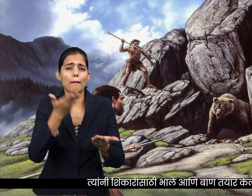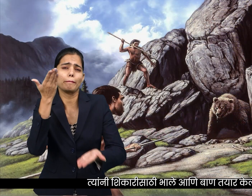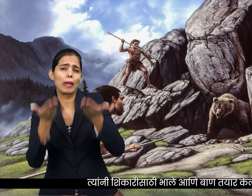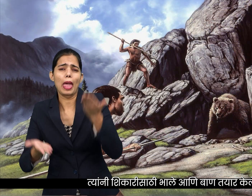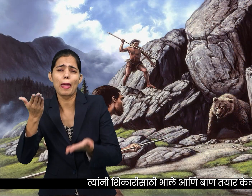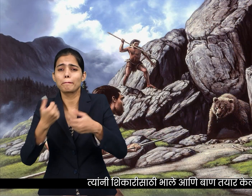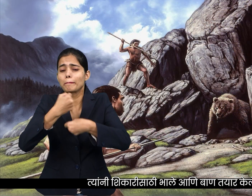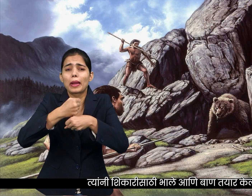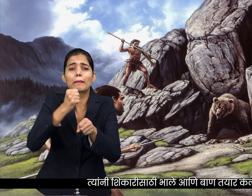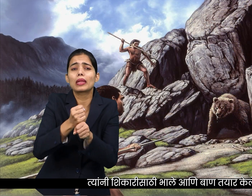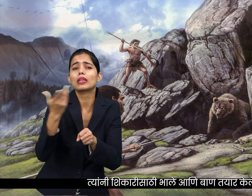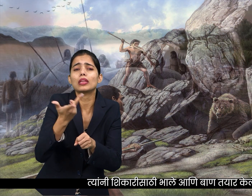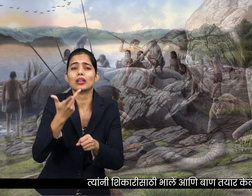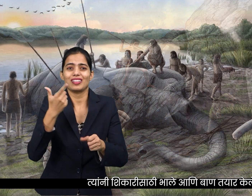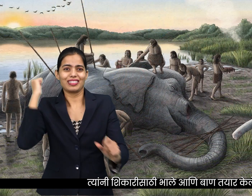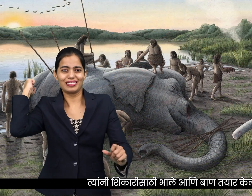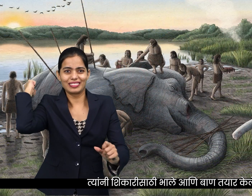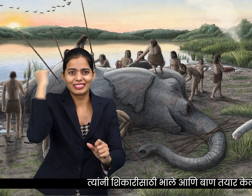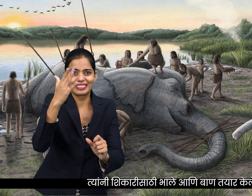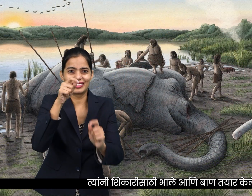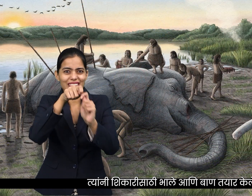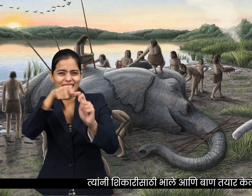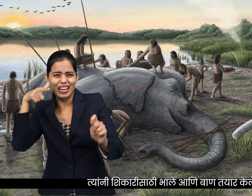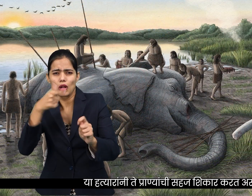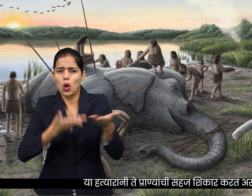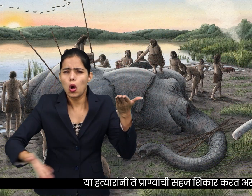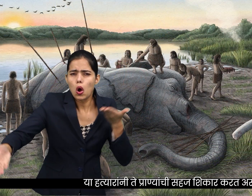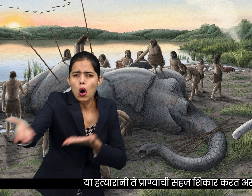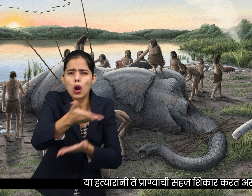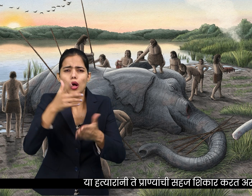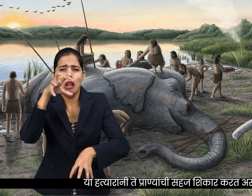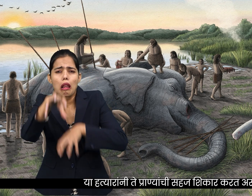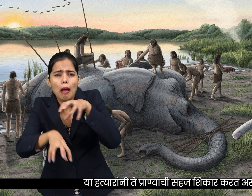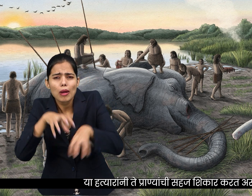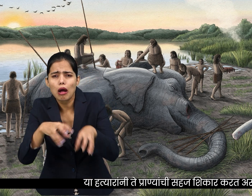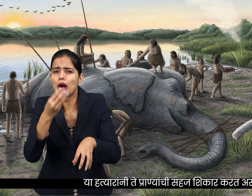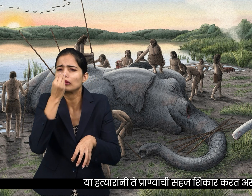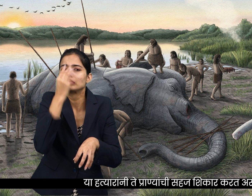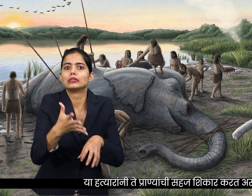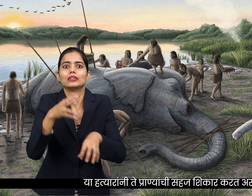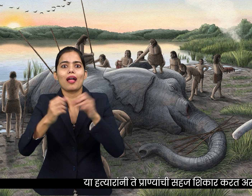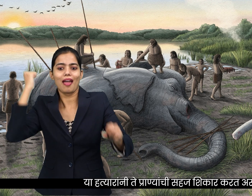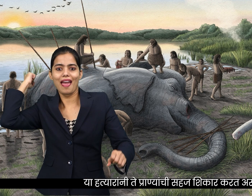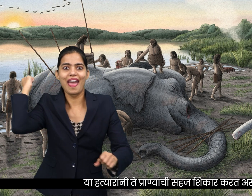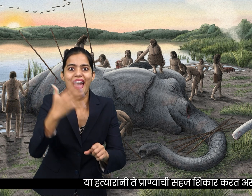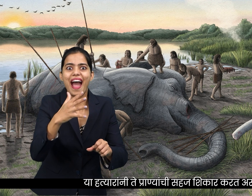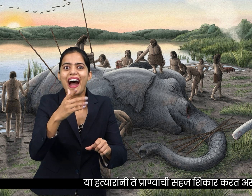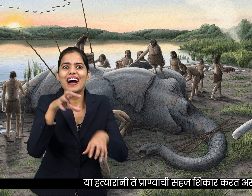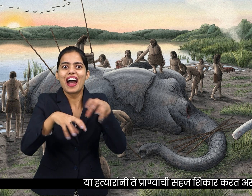त्यांनी शिकारीसाठी भाले आणि बाण तयार केले. या हत्यारांनी ते प्राण्यांची सहज शिकार करत